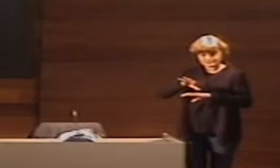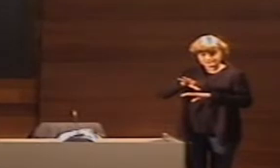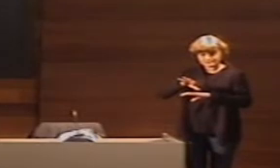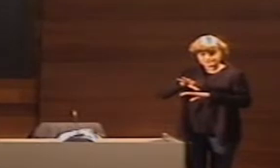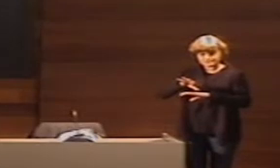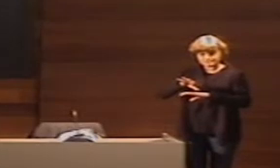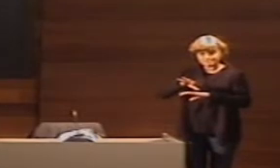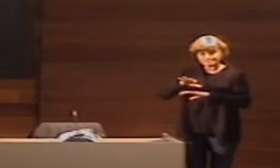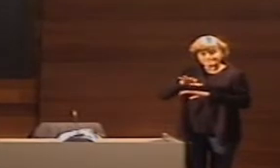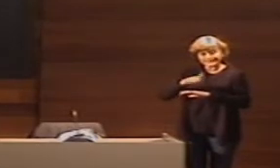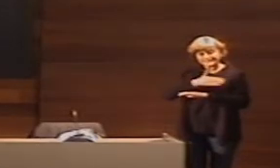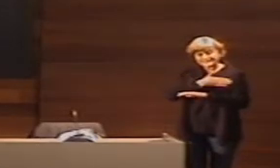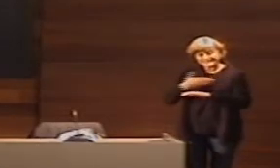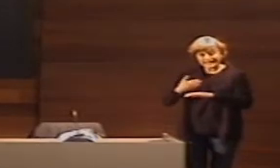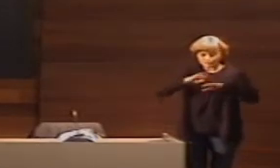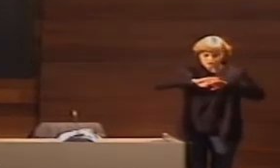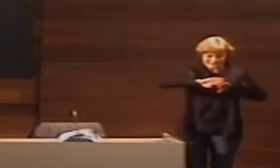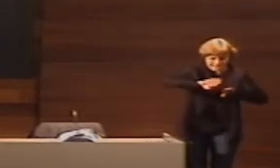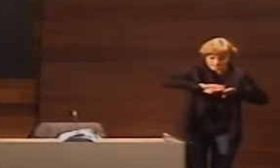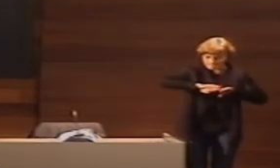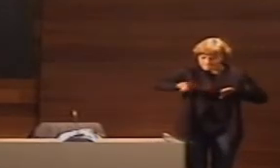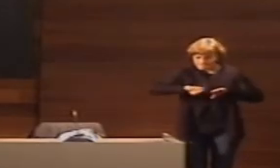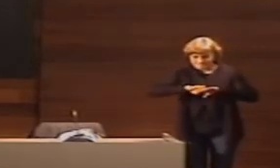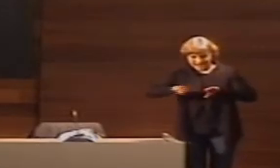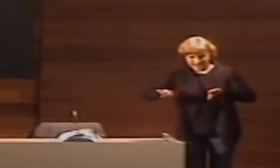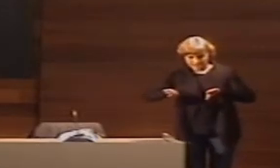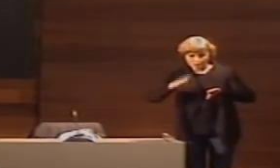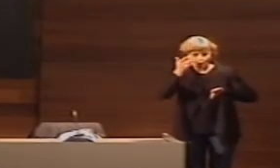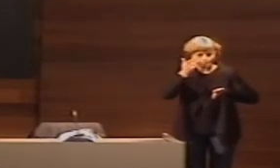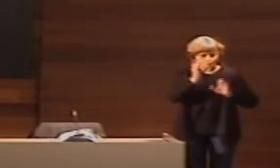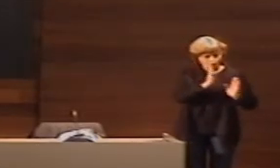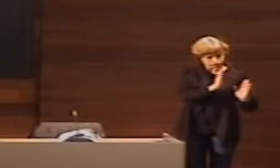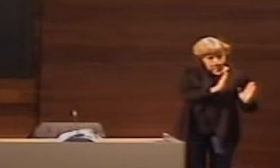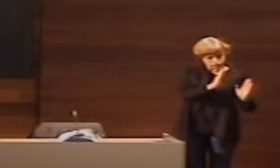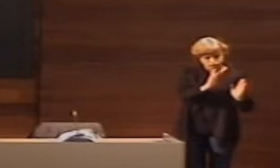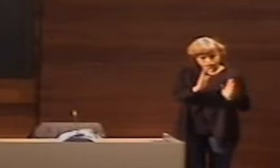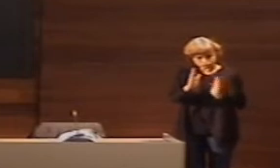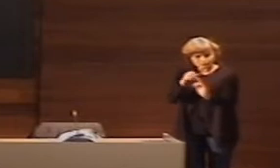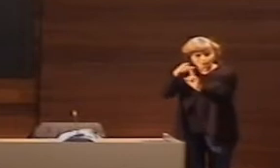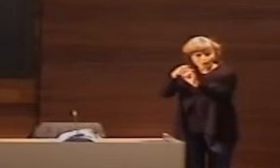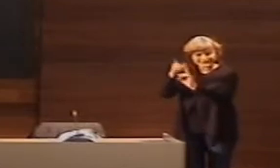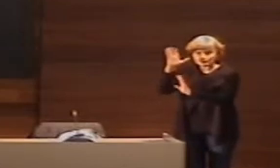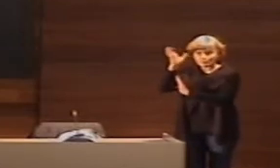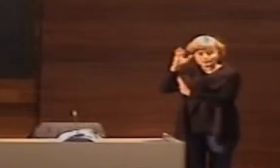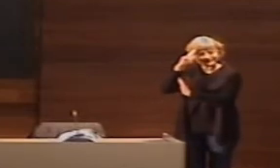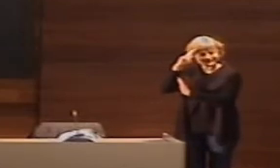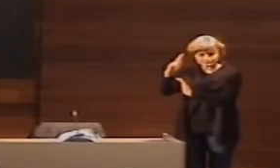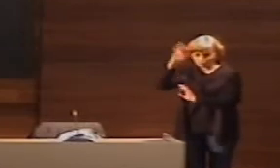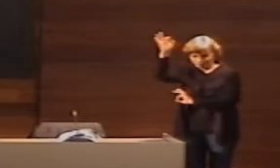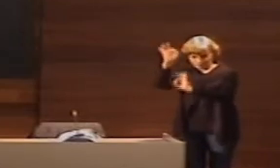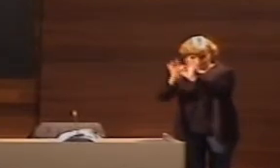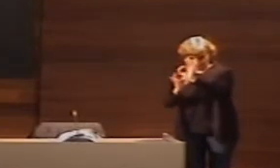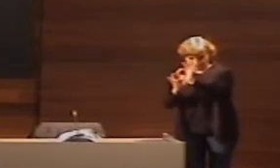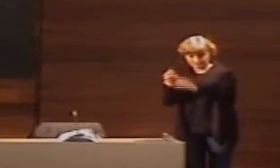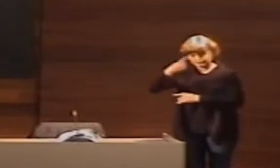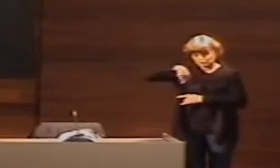se recojan de manera selectiva y su incidencia, por lo tanto, en el cambio climático sea menor. Y en eso también estamos trabajando, tanto